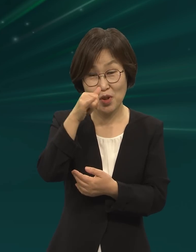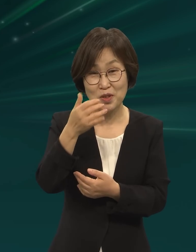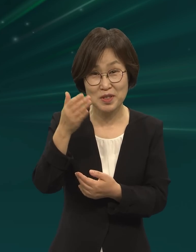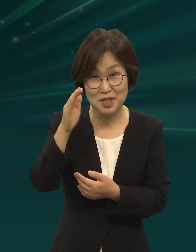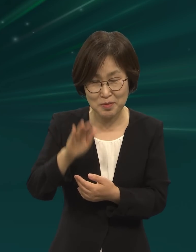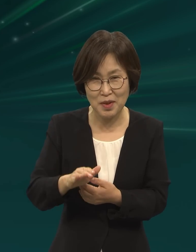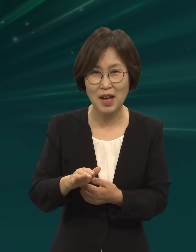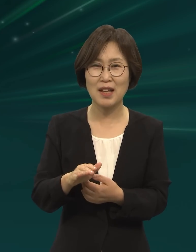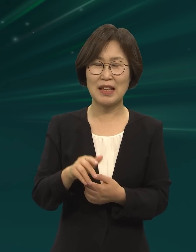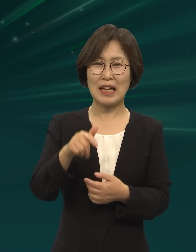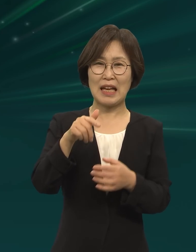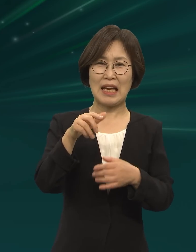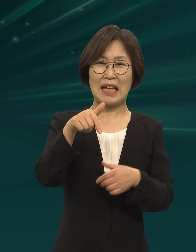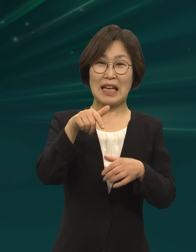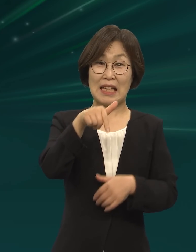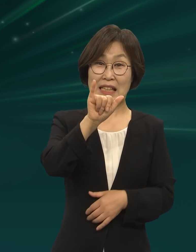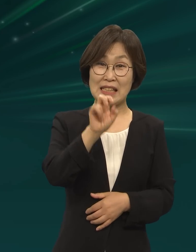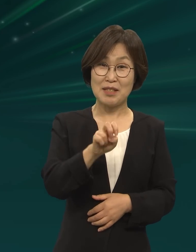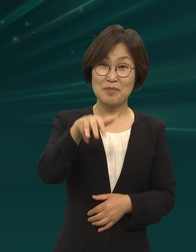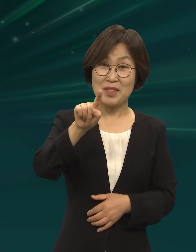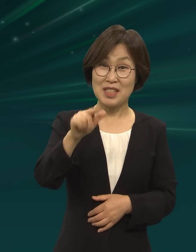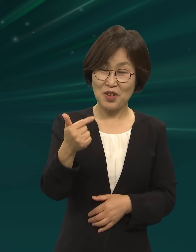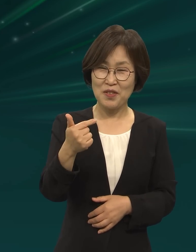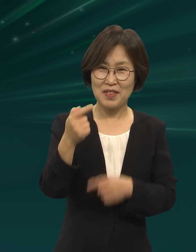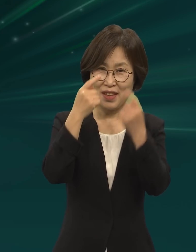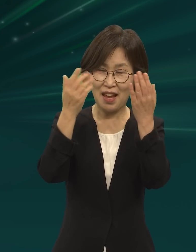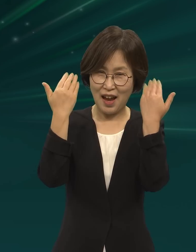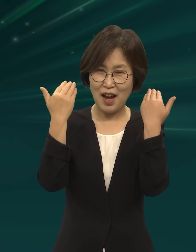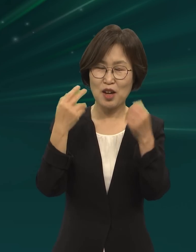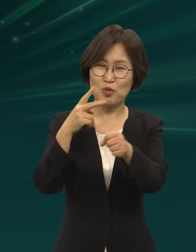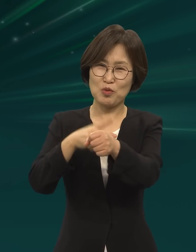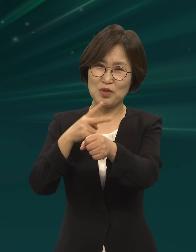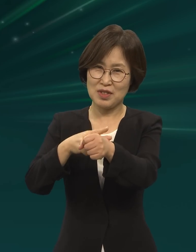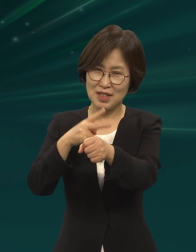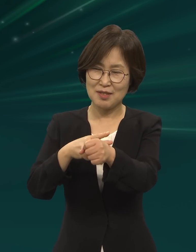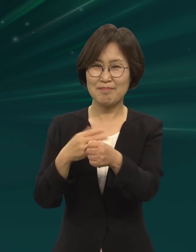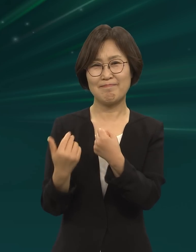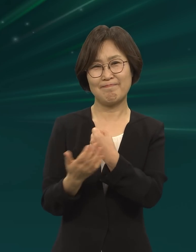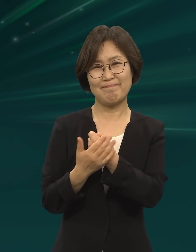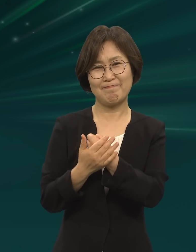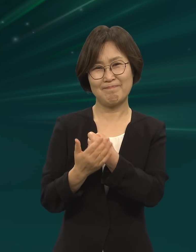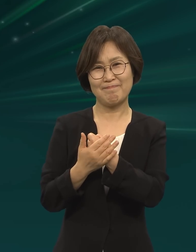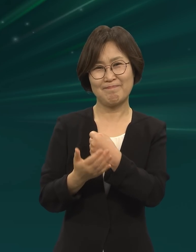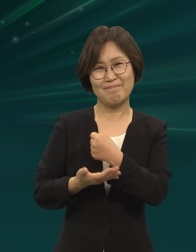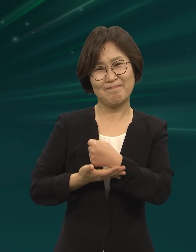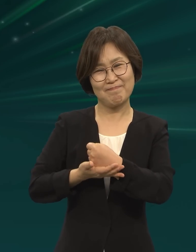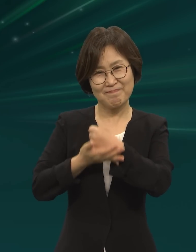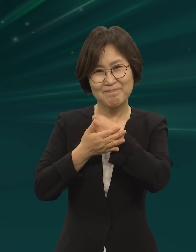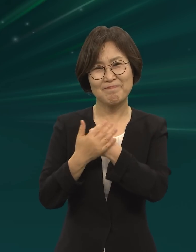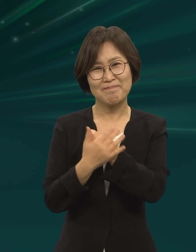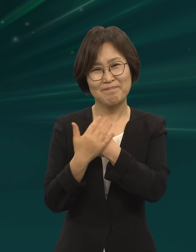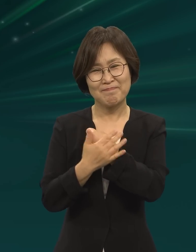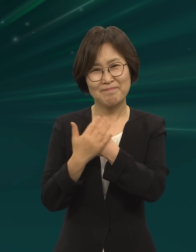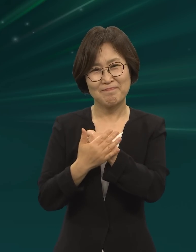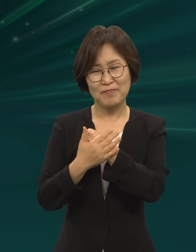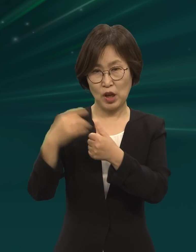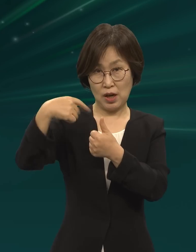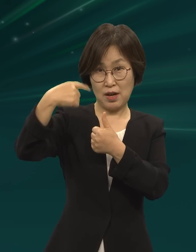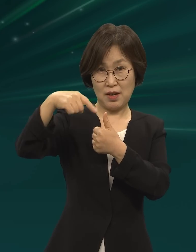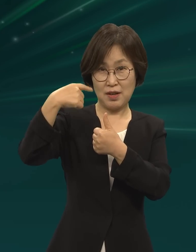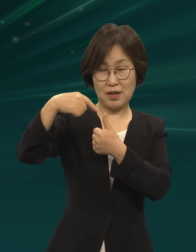교수님이 아빠 되어 주셔서 저랑 이제 많이 저를 많이 도와주시고 그리고 많이